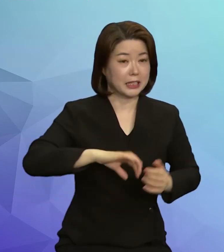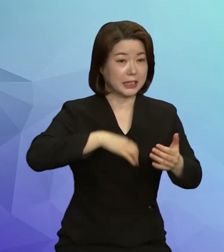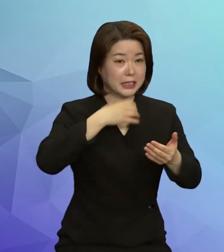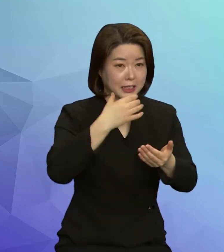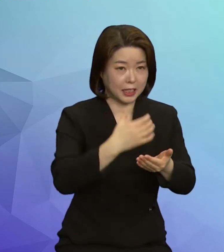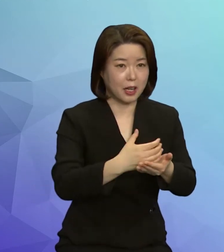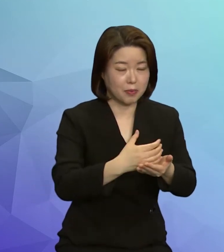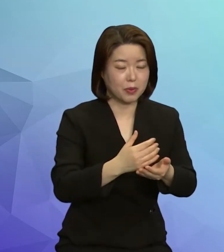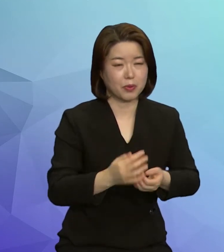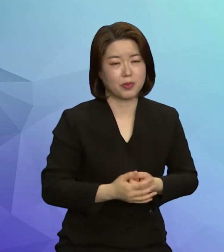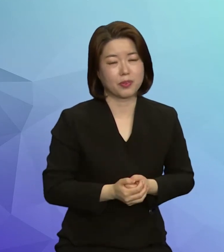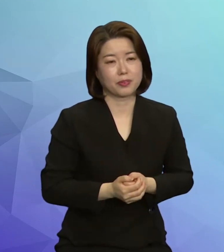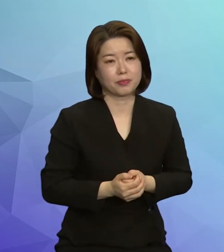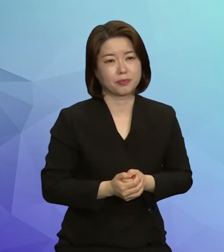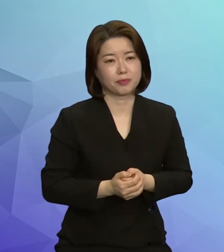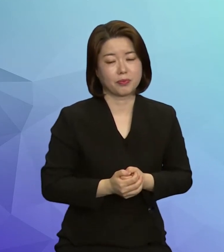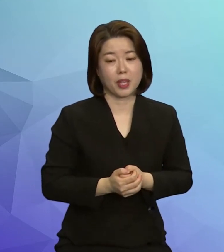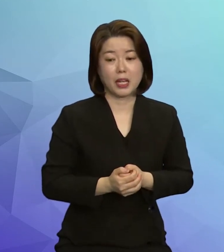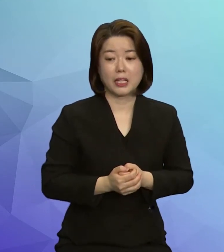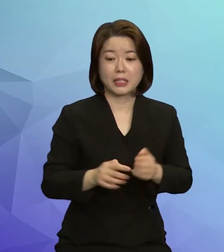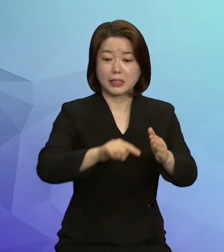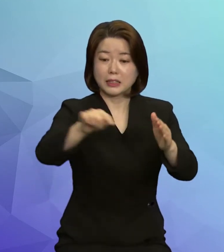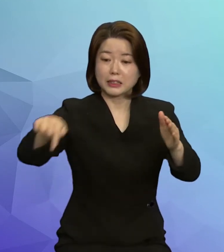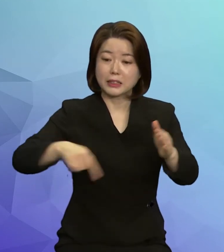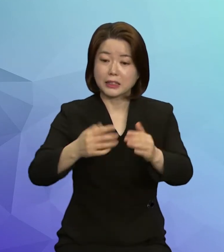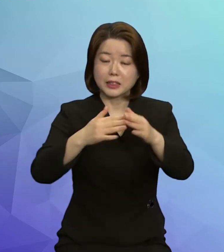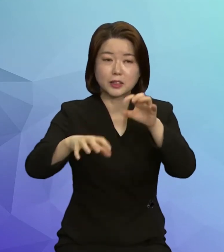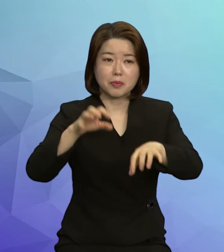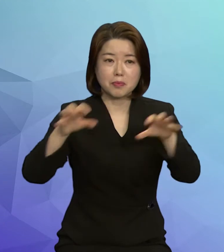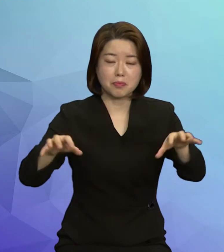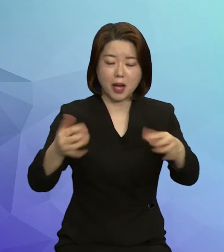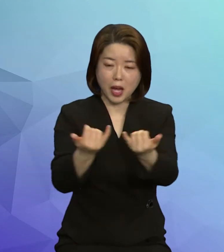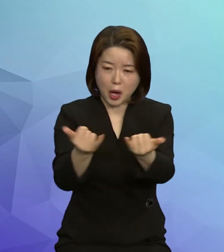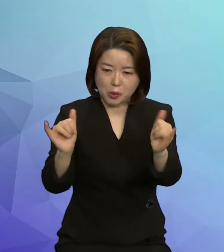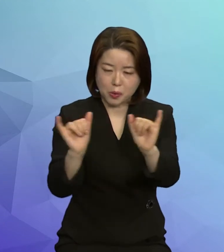그 감동은 그 아미시 마을